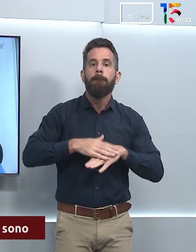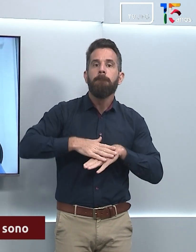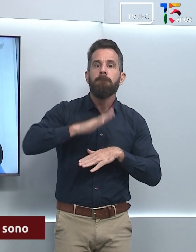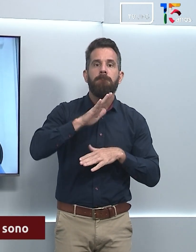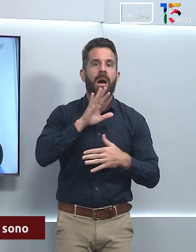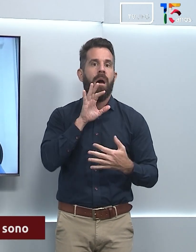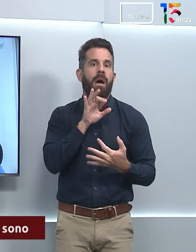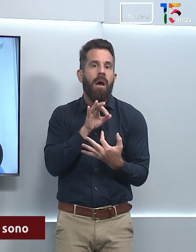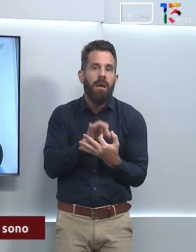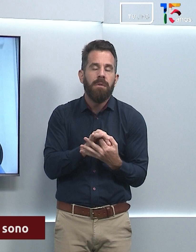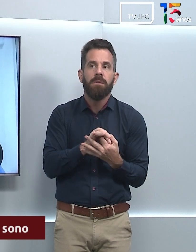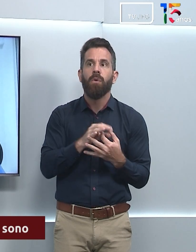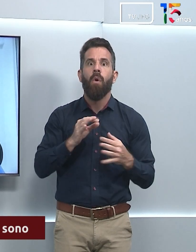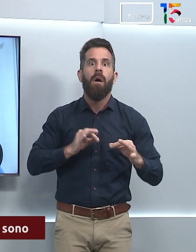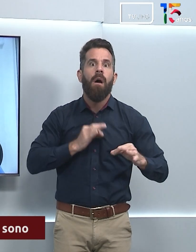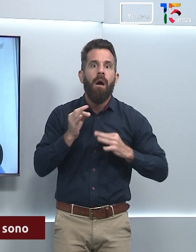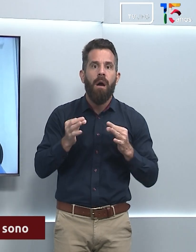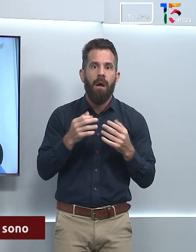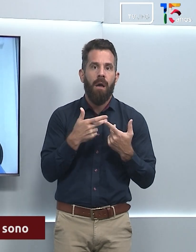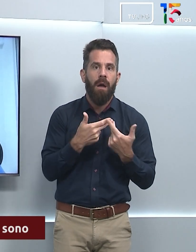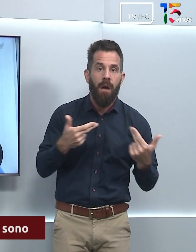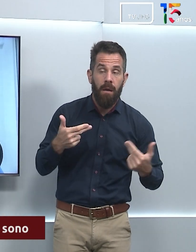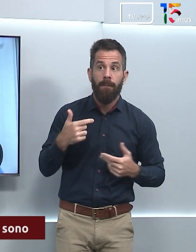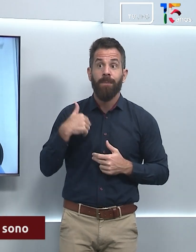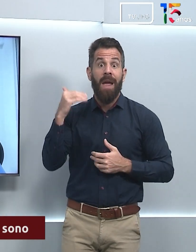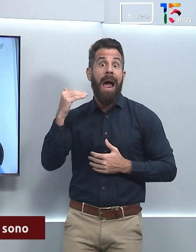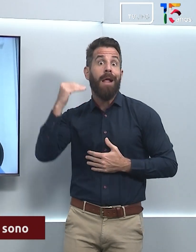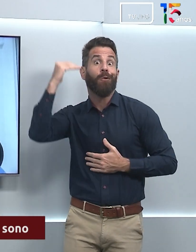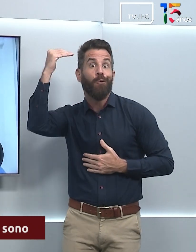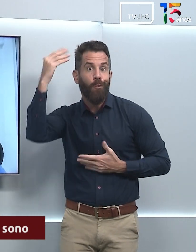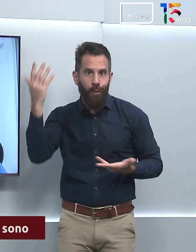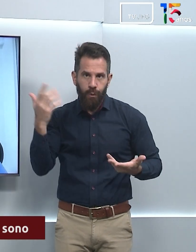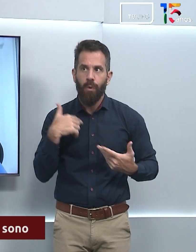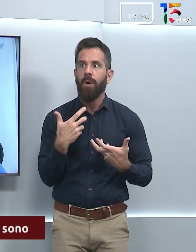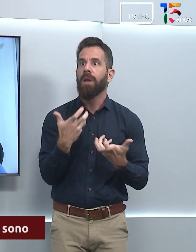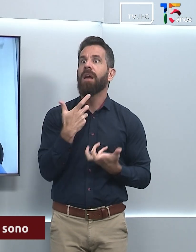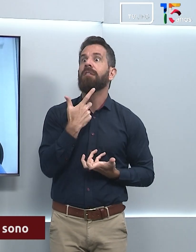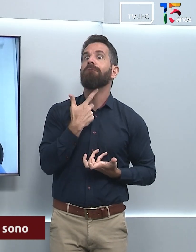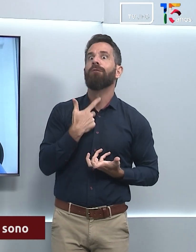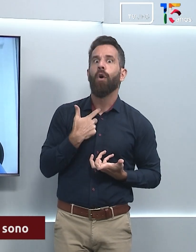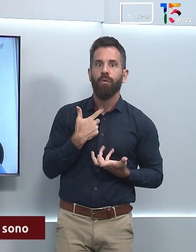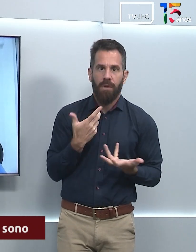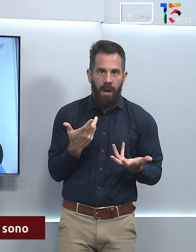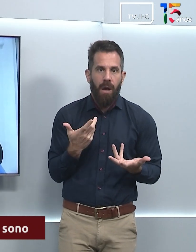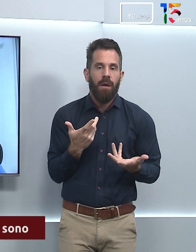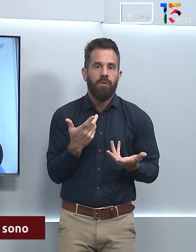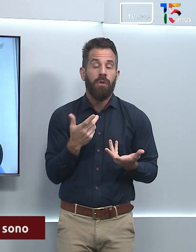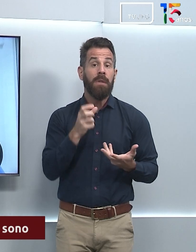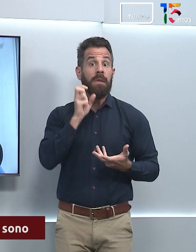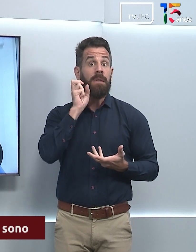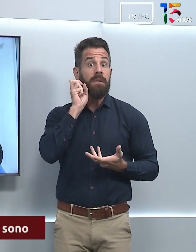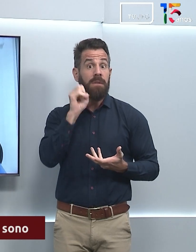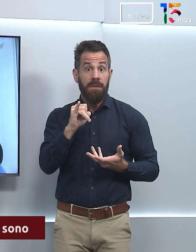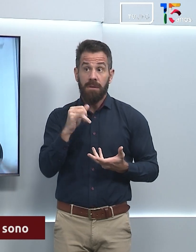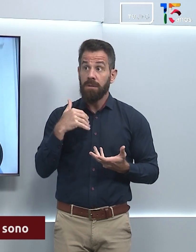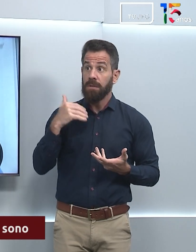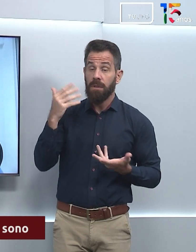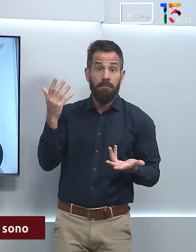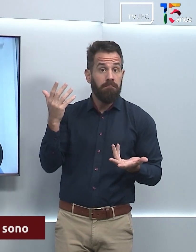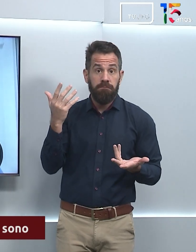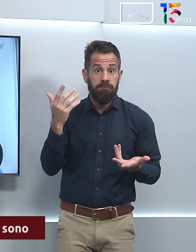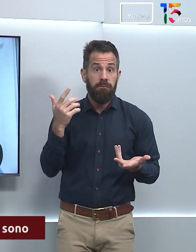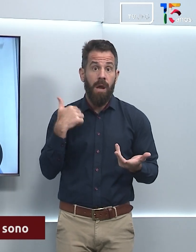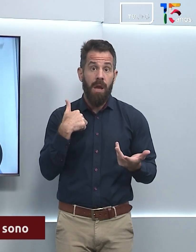para os adultos, né, que querem ter seus hormônios ok, e se você usa melatonina demais, existe um bloqueio da produção dos